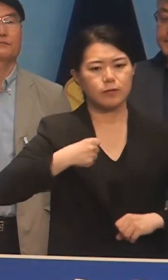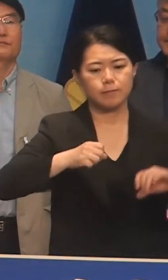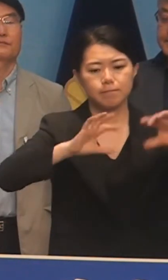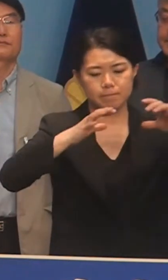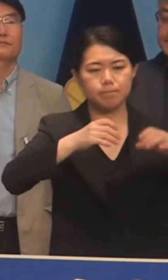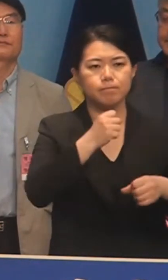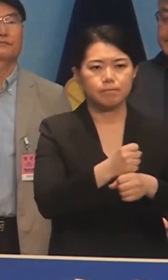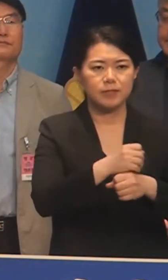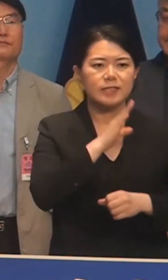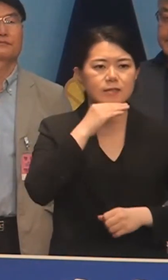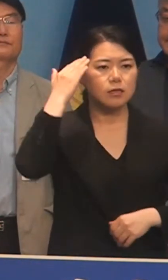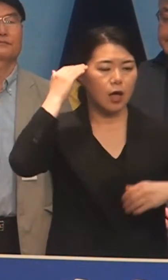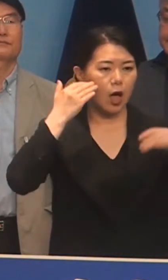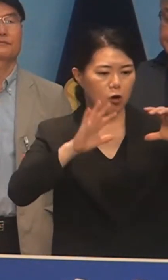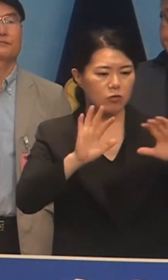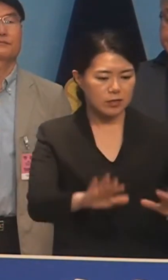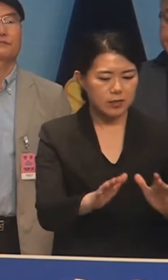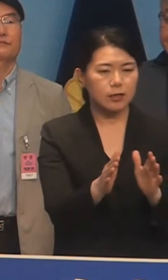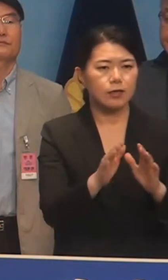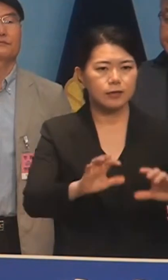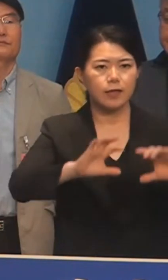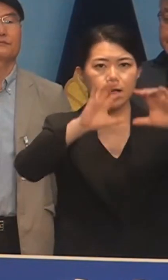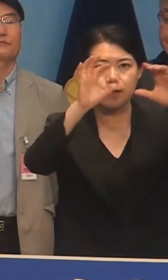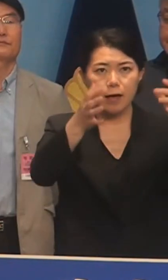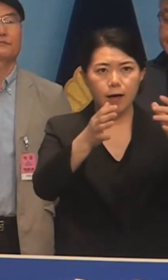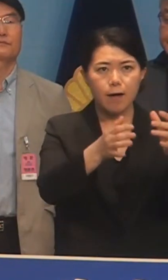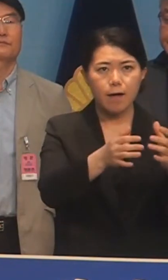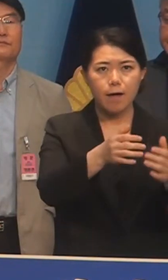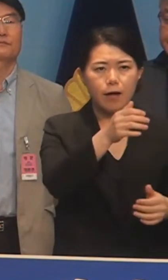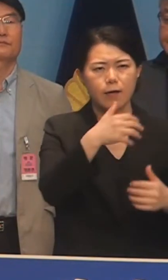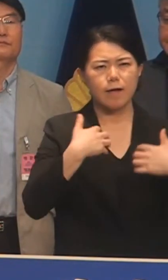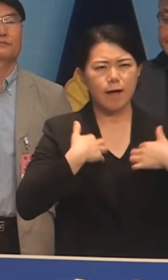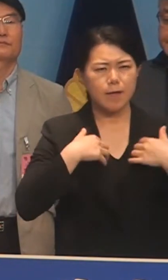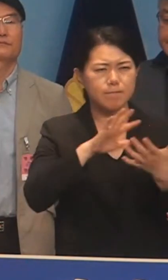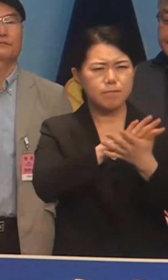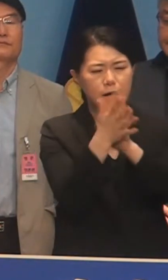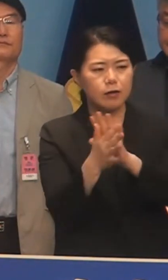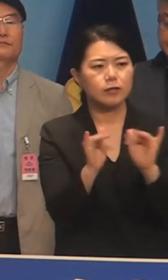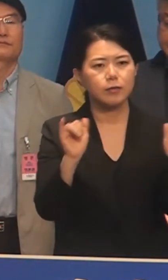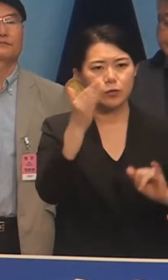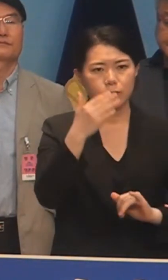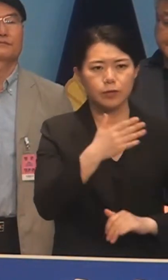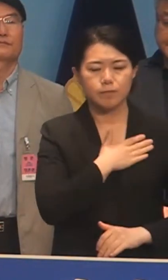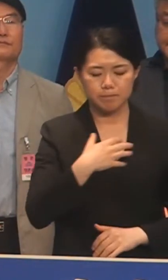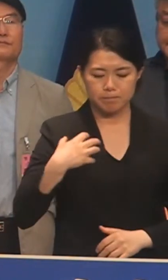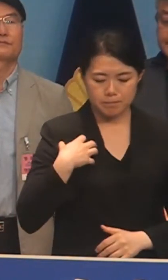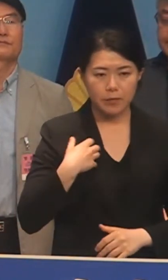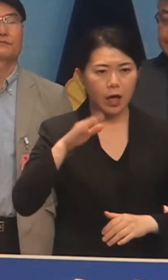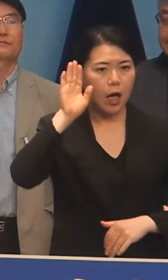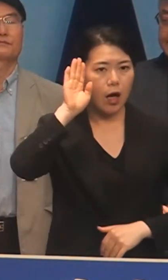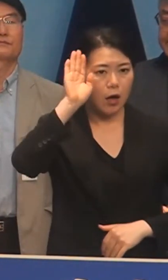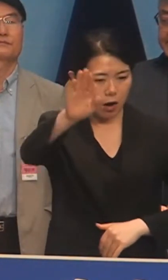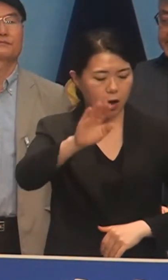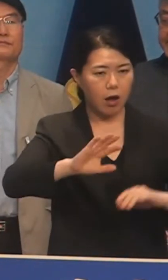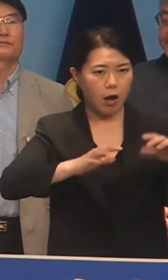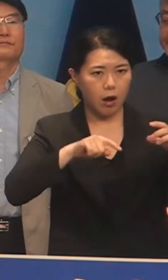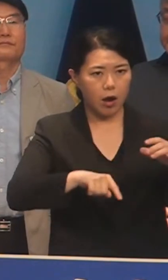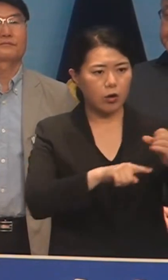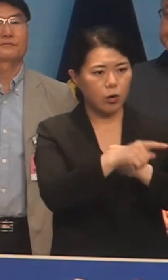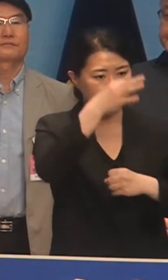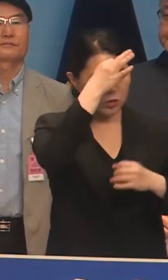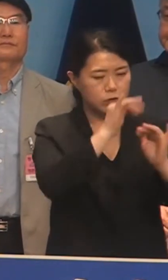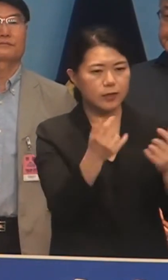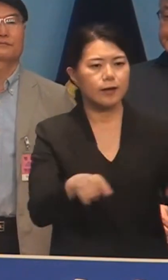만들겠습니다. 진짜 대한민국은 이제부터 세계의 게임 체인저가 될 것입니다. 대한민국의 미래를 현장의